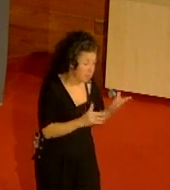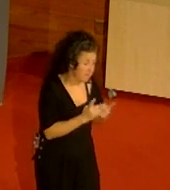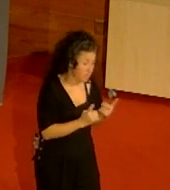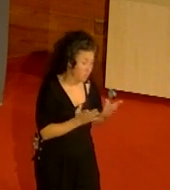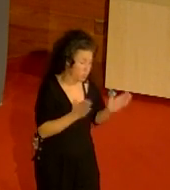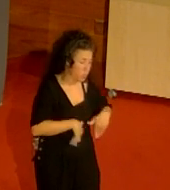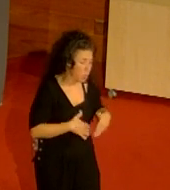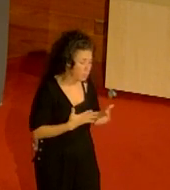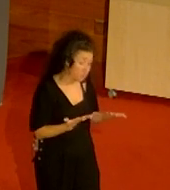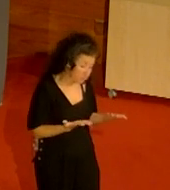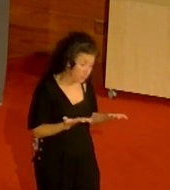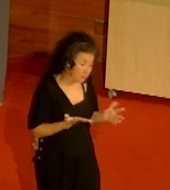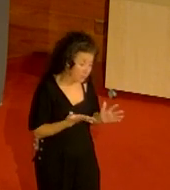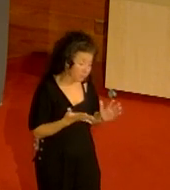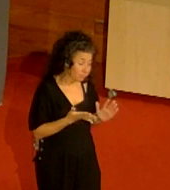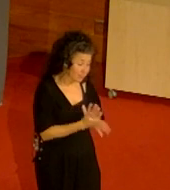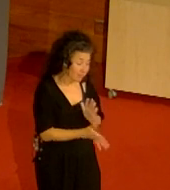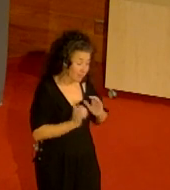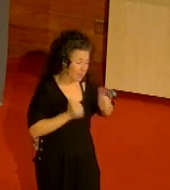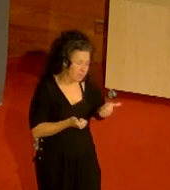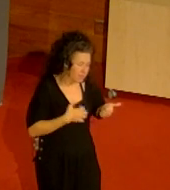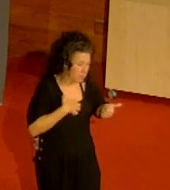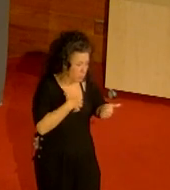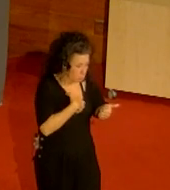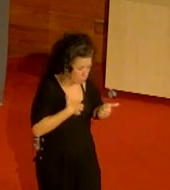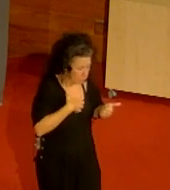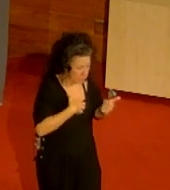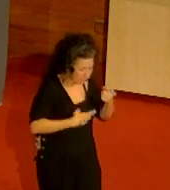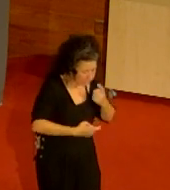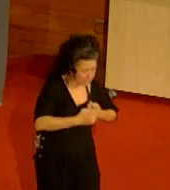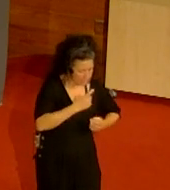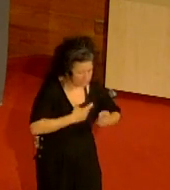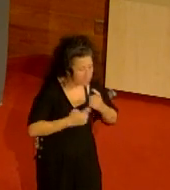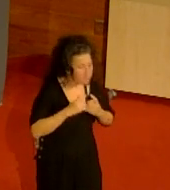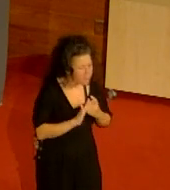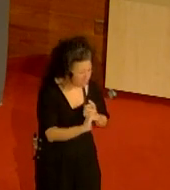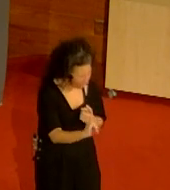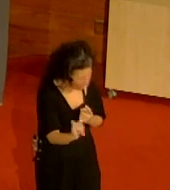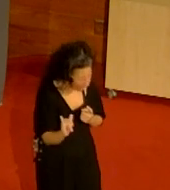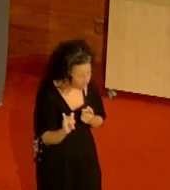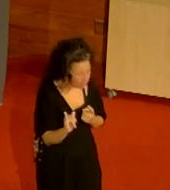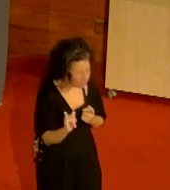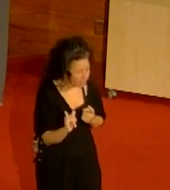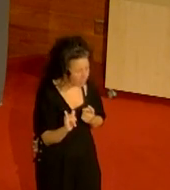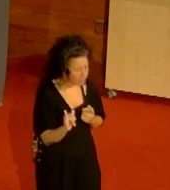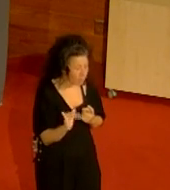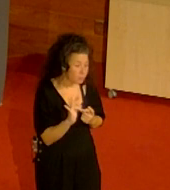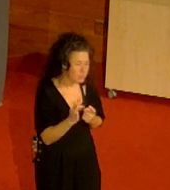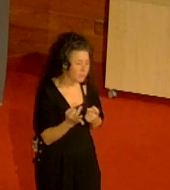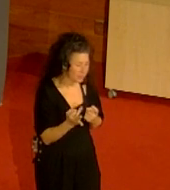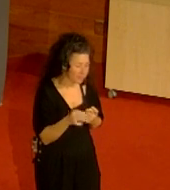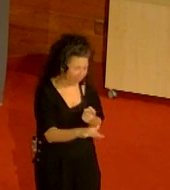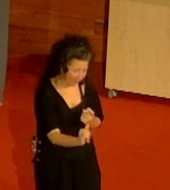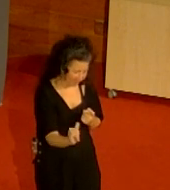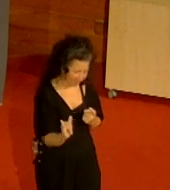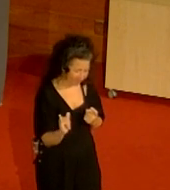pues al principio te cuesta entrar hasta que ya, ¿no? Pero está. La buena noticia es que está, ¿no? Entonces, bueno,